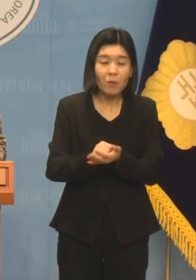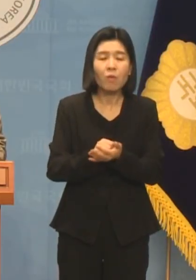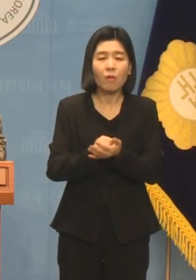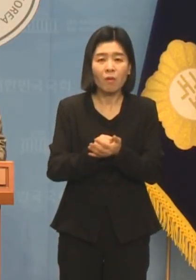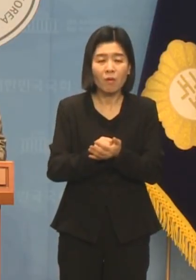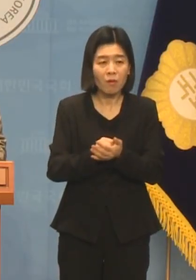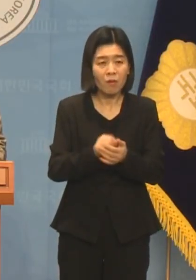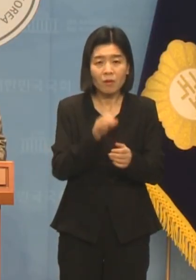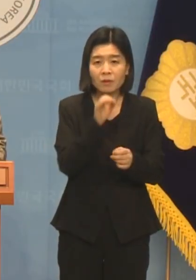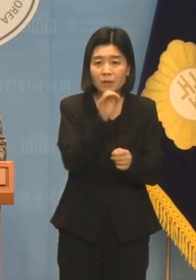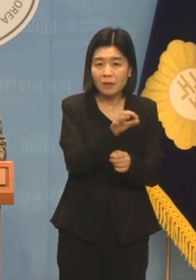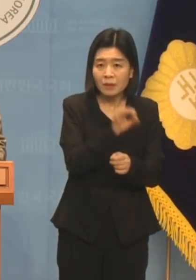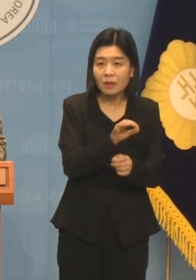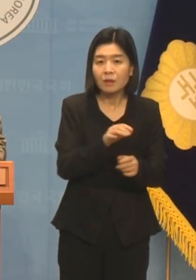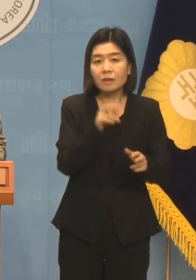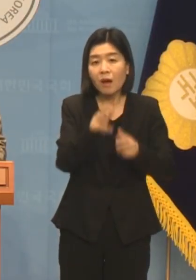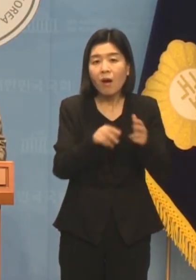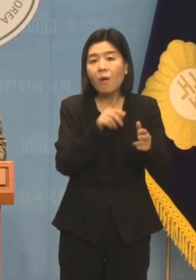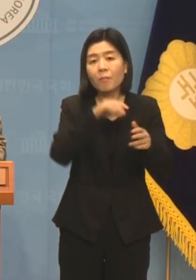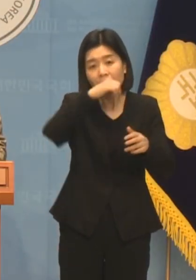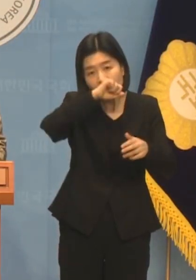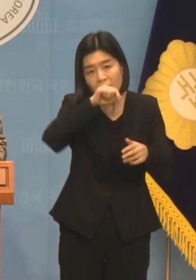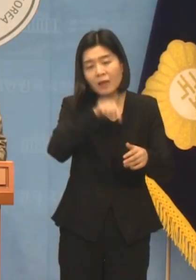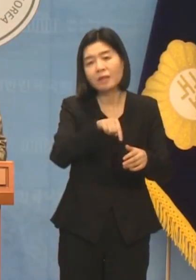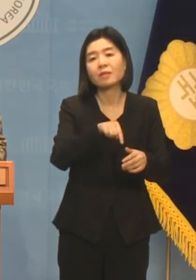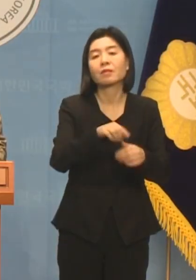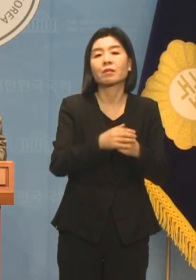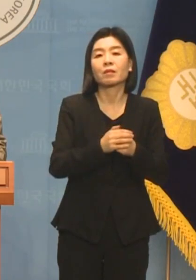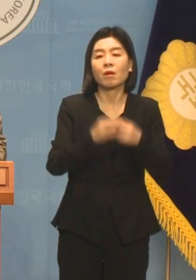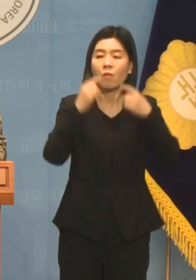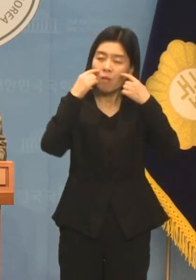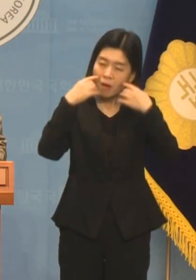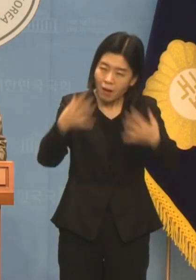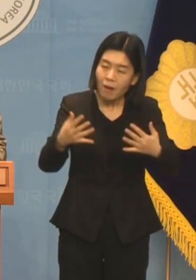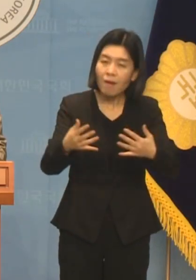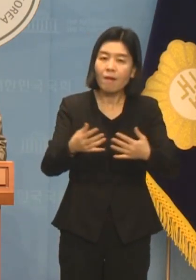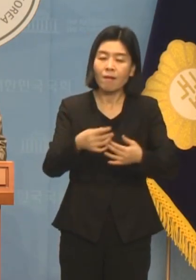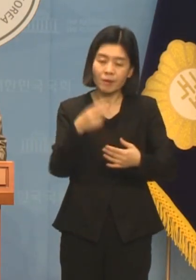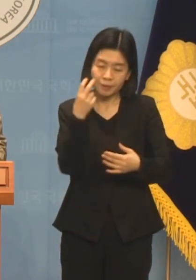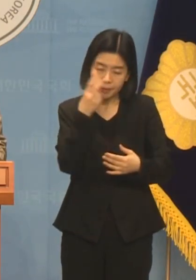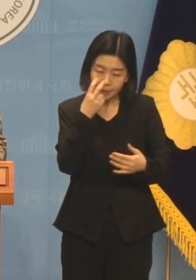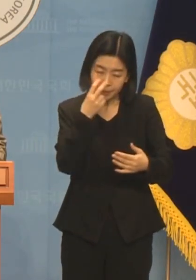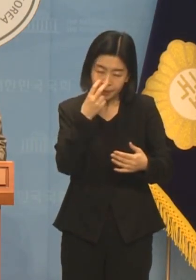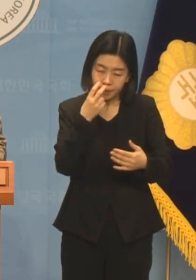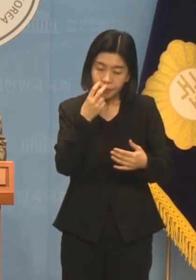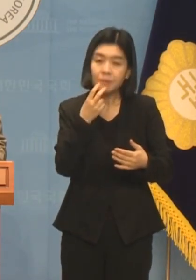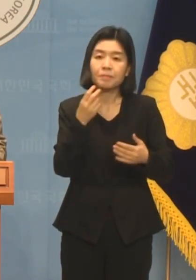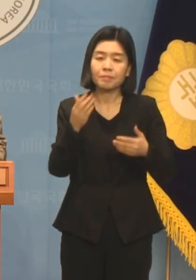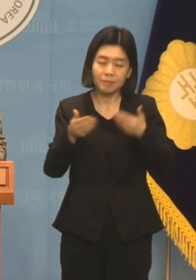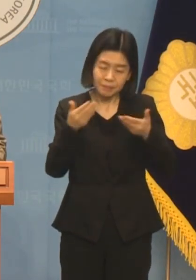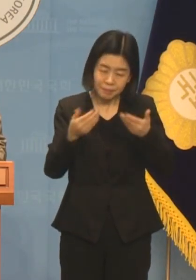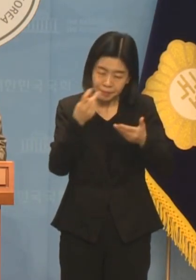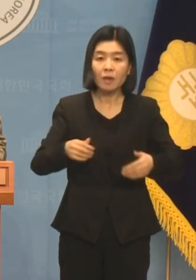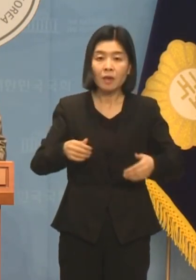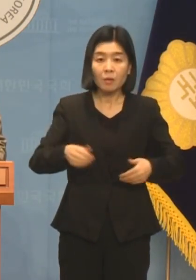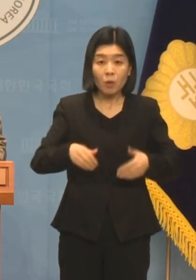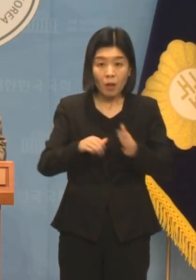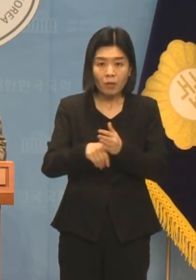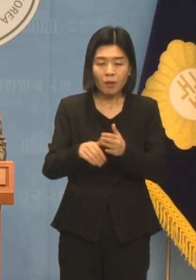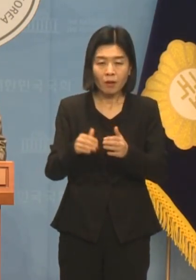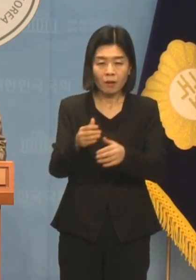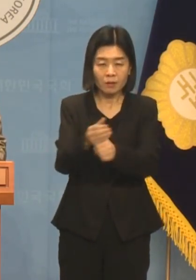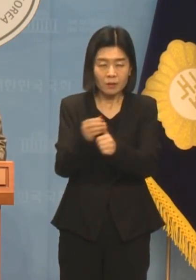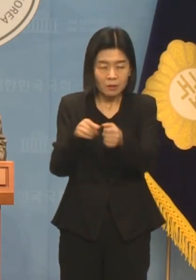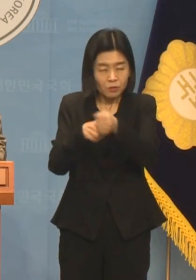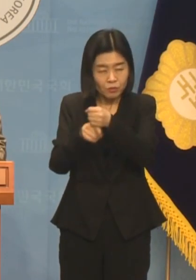사업에서 불법 부당하게 집행된 예산에 대해서는 철저한 감사는 물론 필요할 경우 수사를 통해 반환